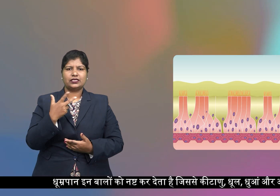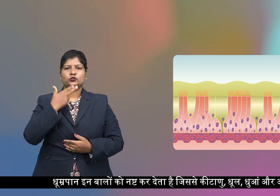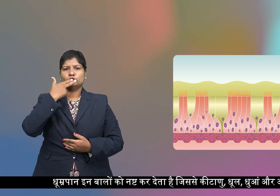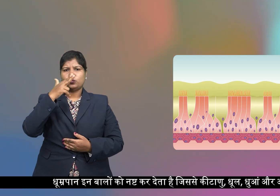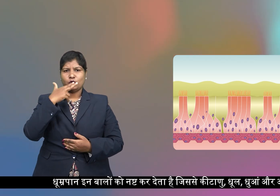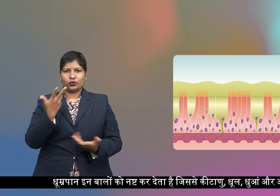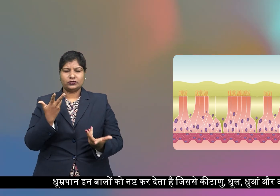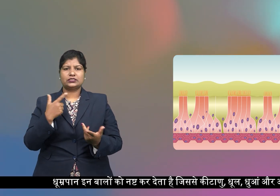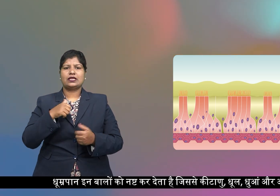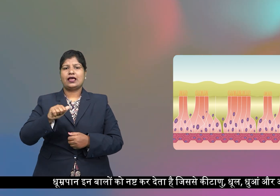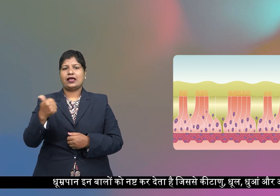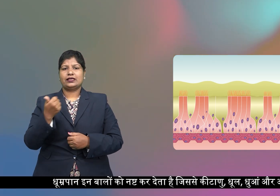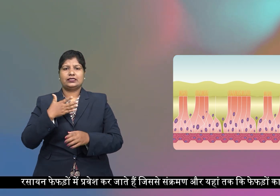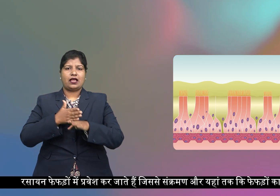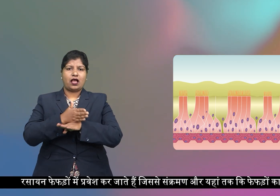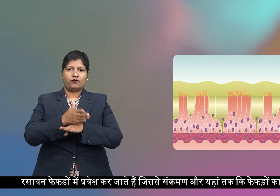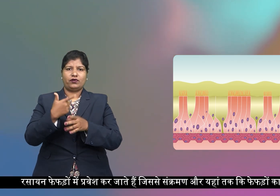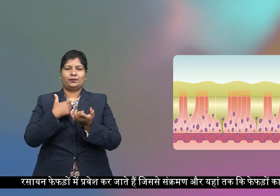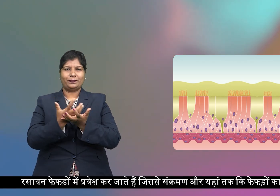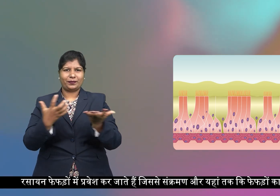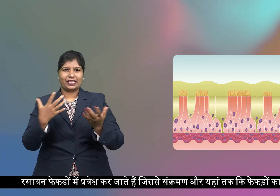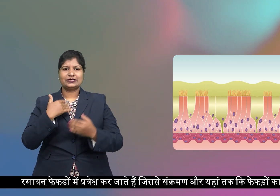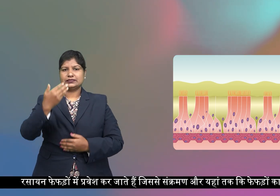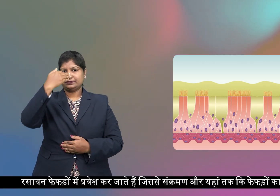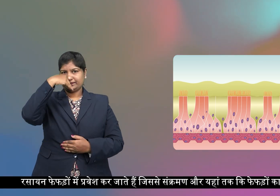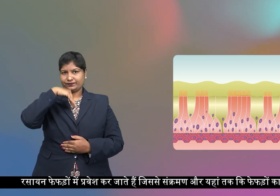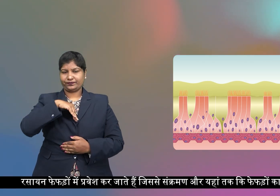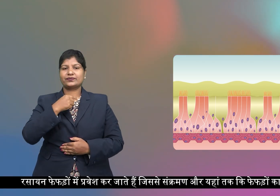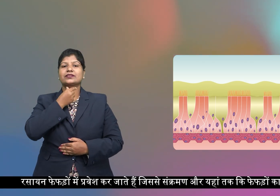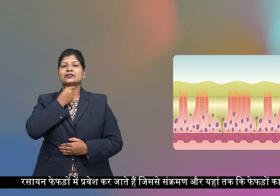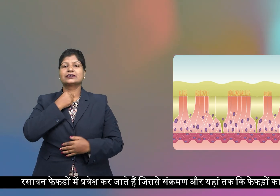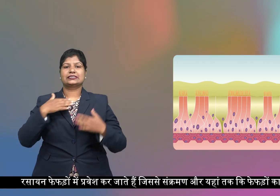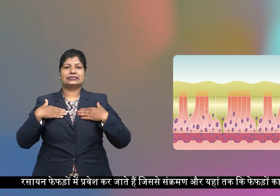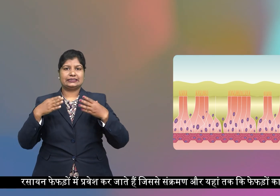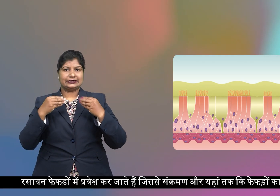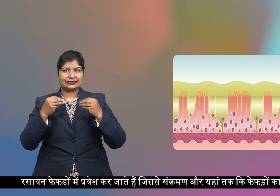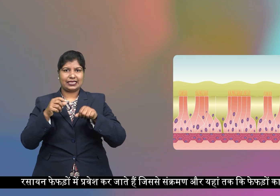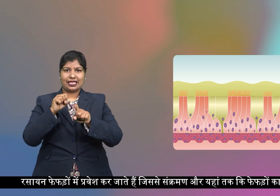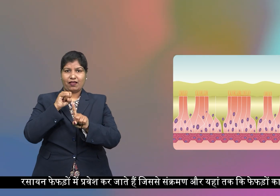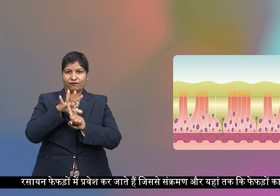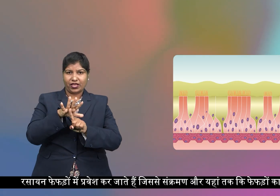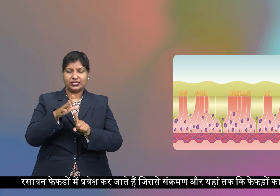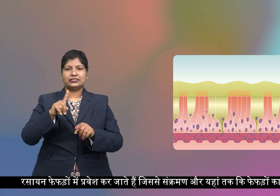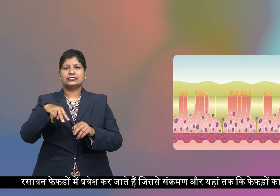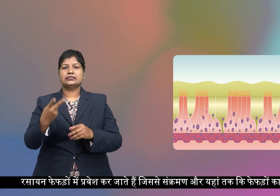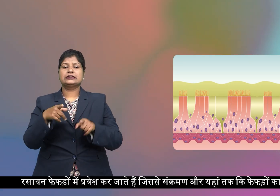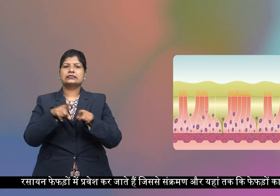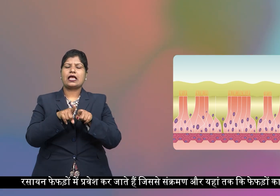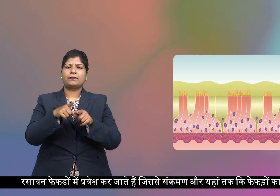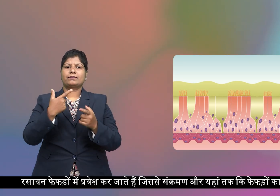अन्य हानिकारक रसायनें फेफड़ों में प्रवेश कर जाती हैं, जिससे संक्रमण और